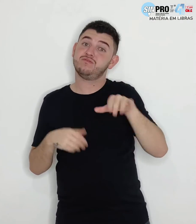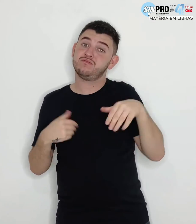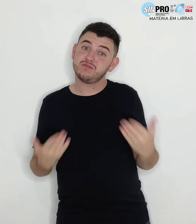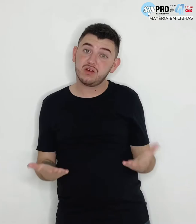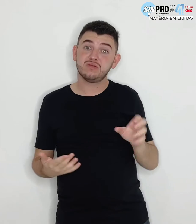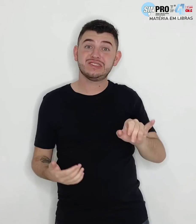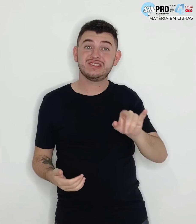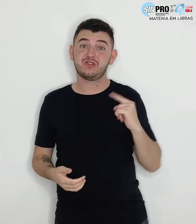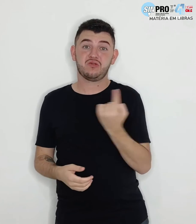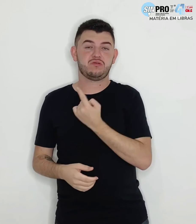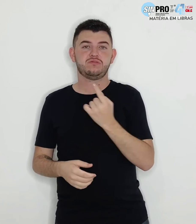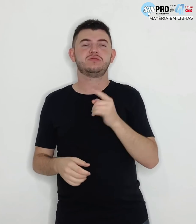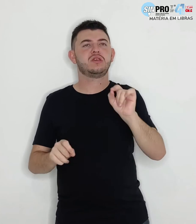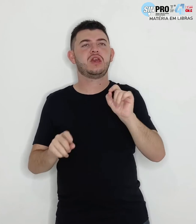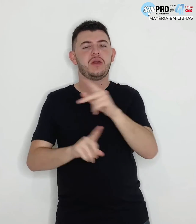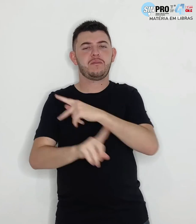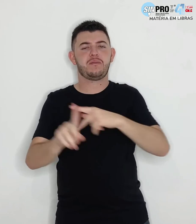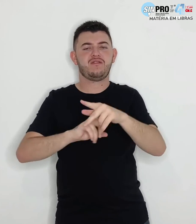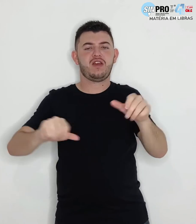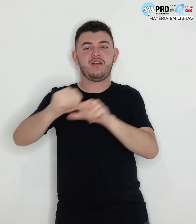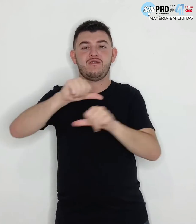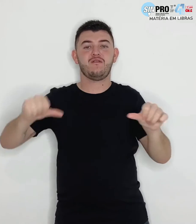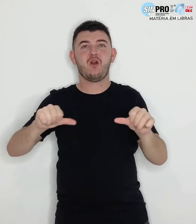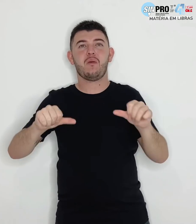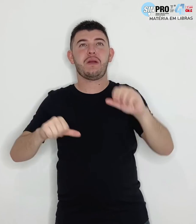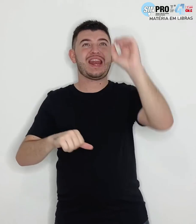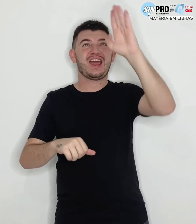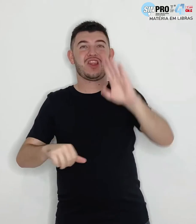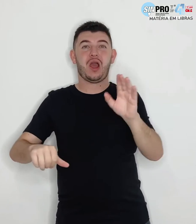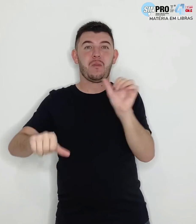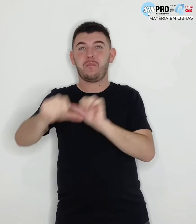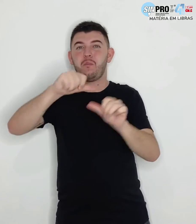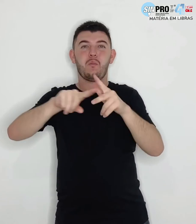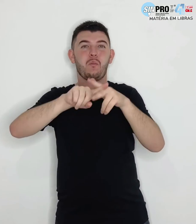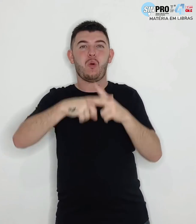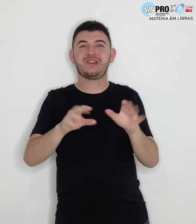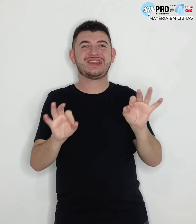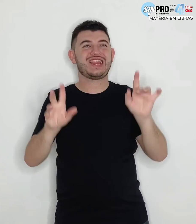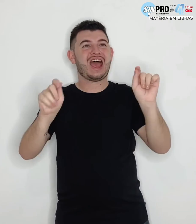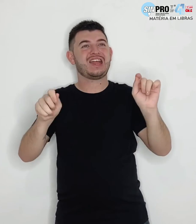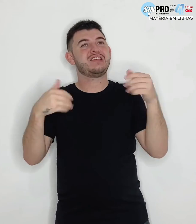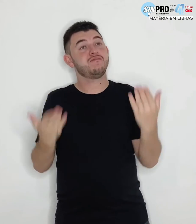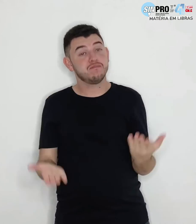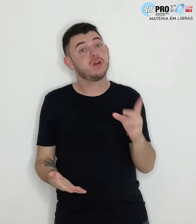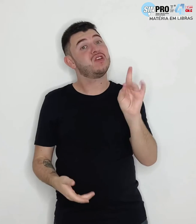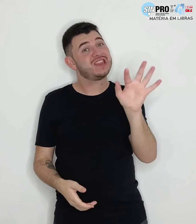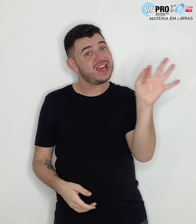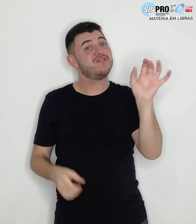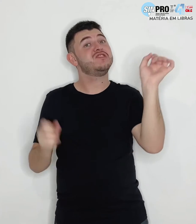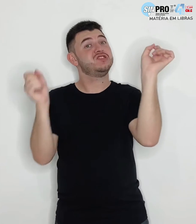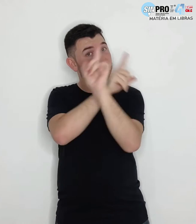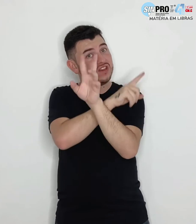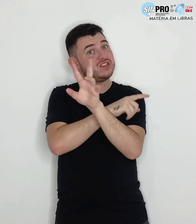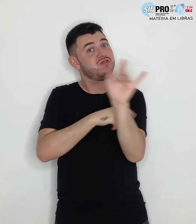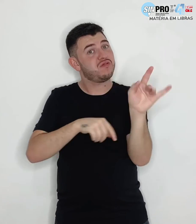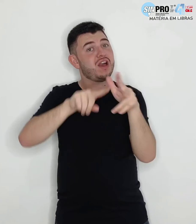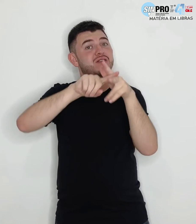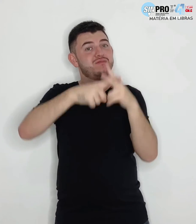não alterarmos a reforma da Previdência na esfera federal, fica muito mais difícil de alterar no DF qualquer que seja o